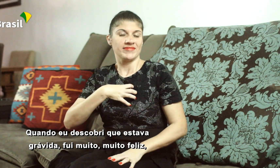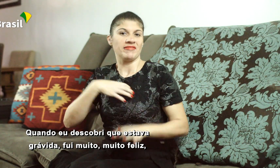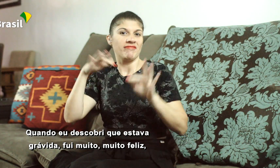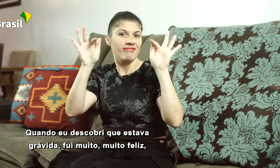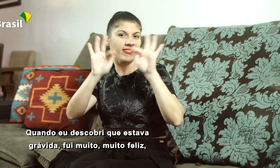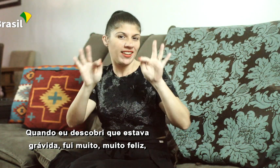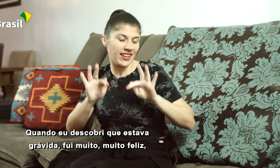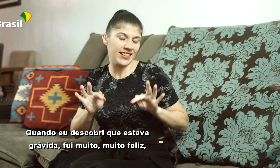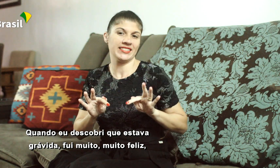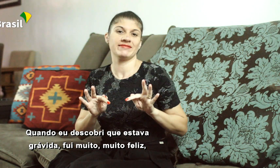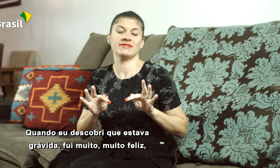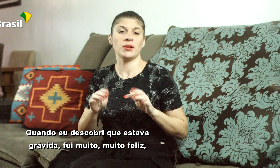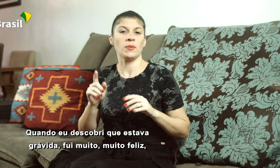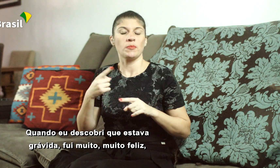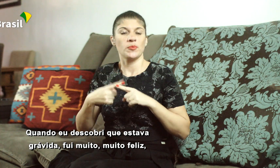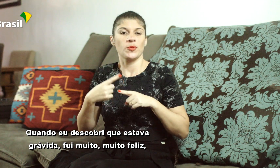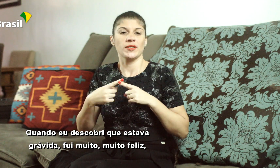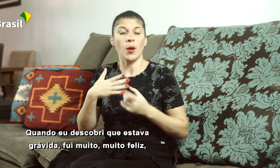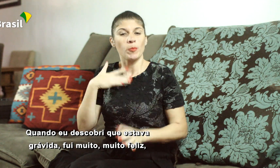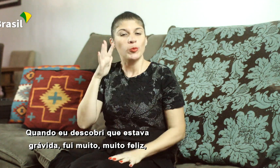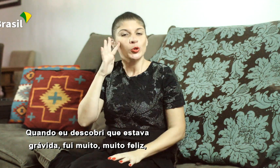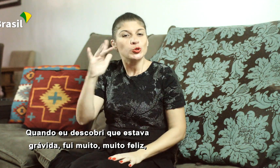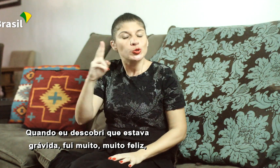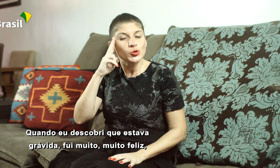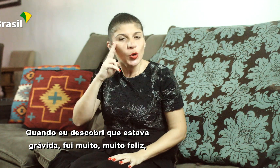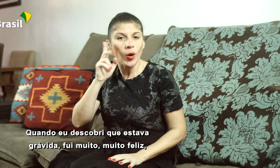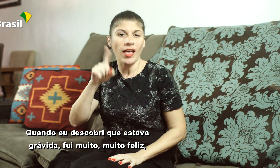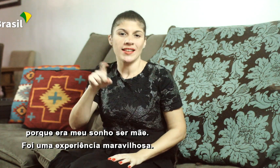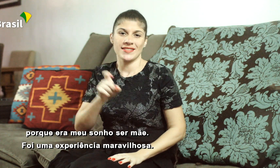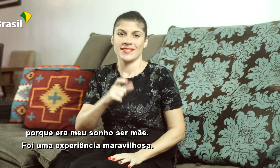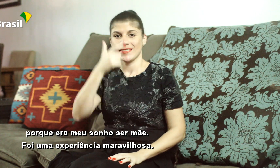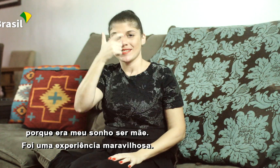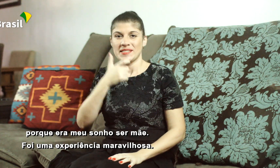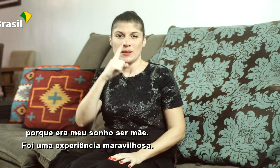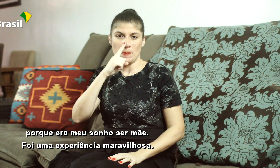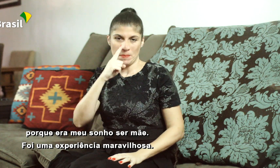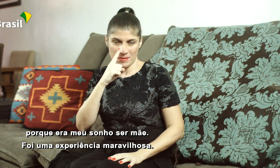Quando eu descobri que estava grávida, fui muito, muito feliz, porque era o meu sonho de ser mãe.